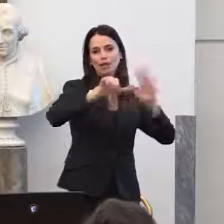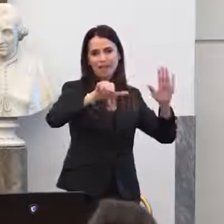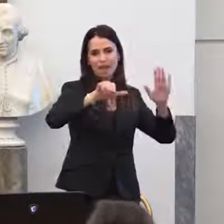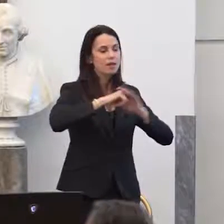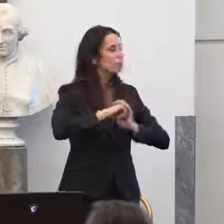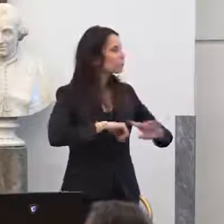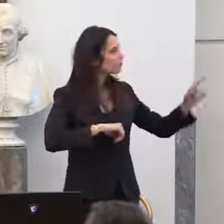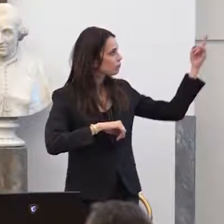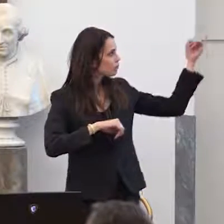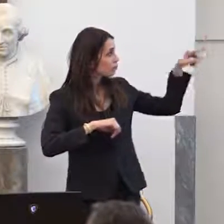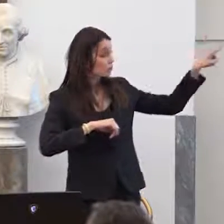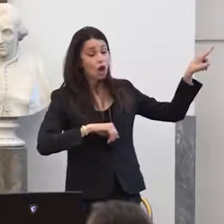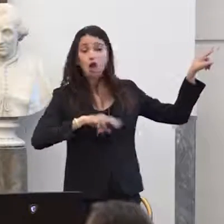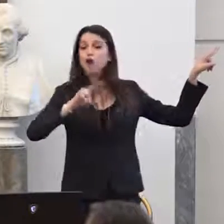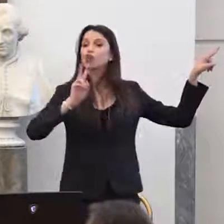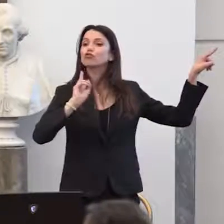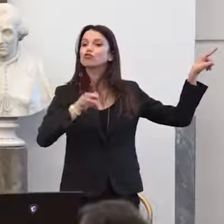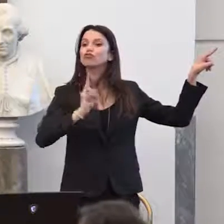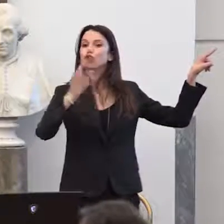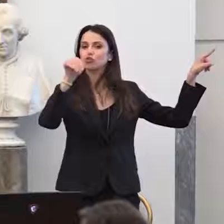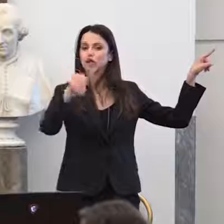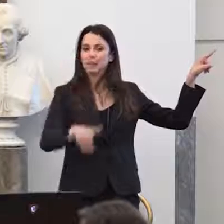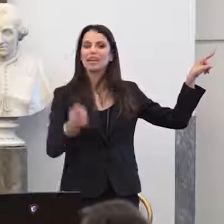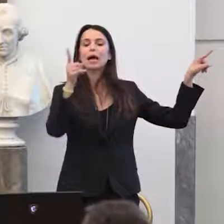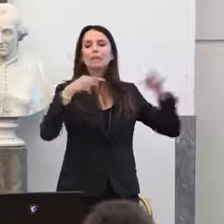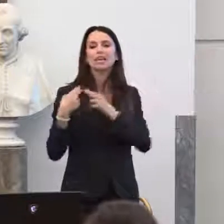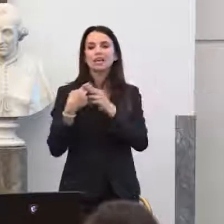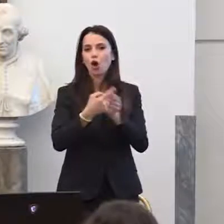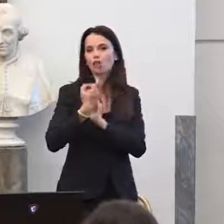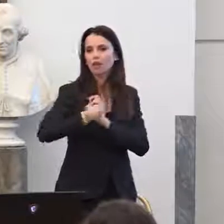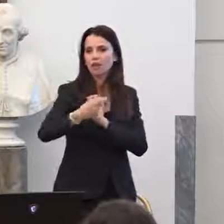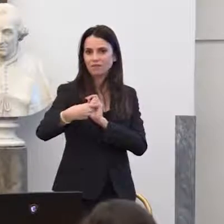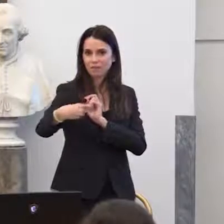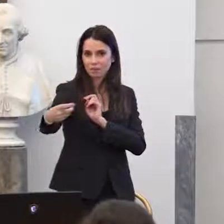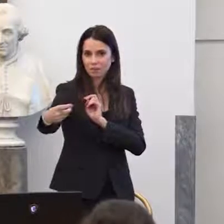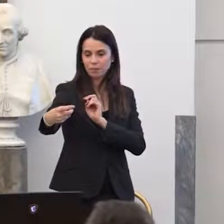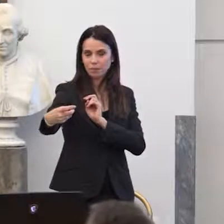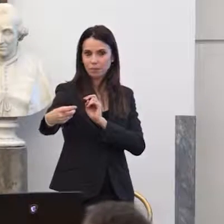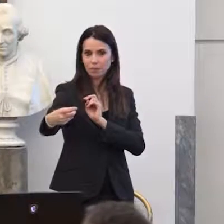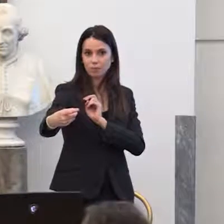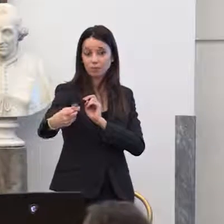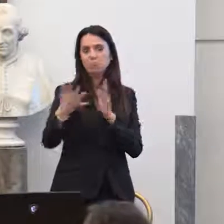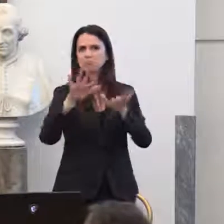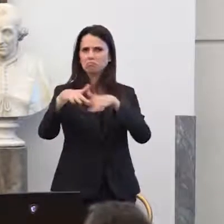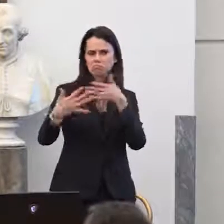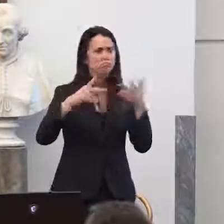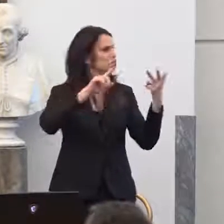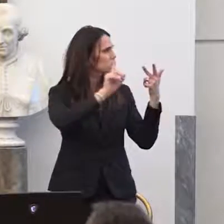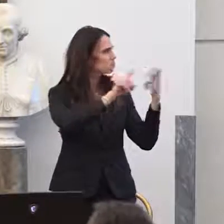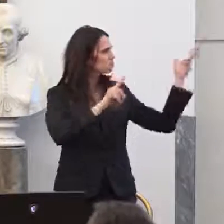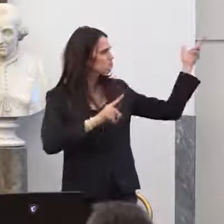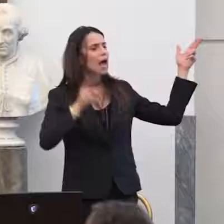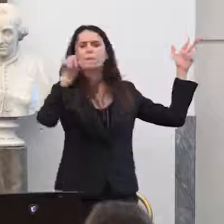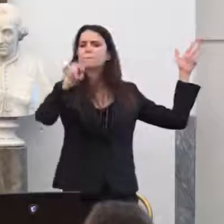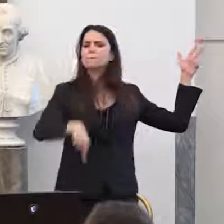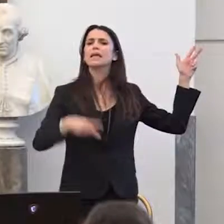dovrebbero essere 12.000 per la lungodegenza e dovrebbero essere 1.212 per